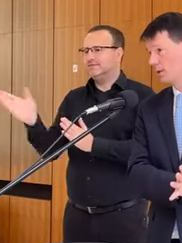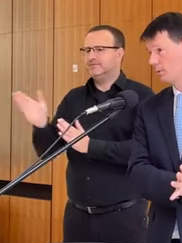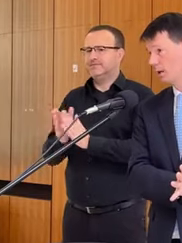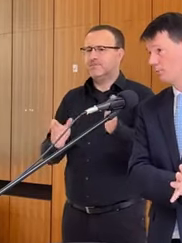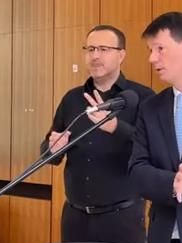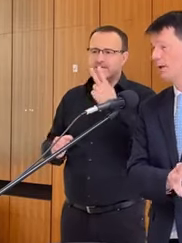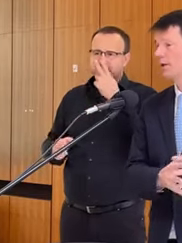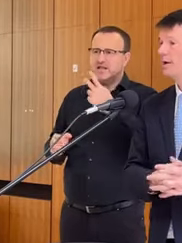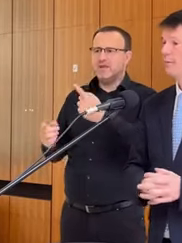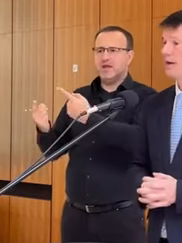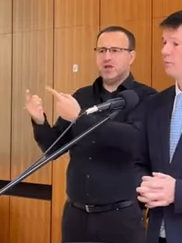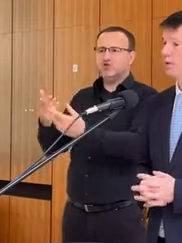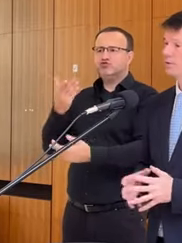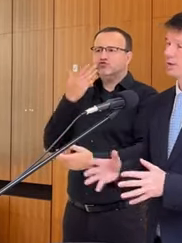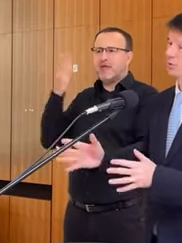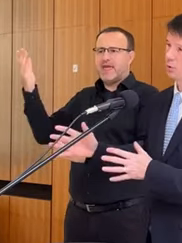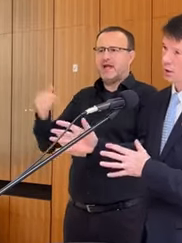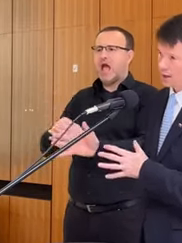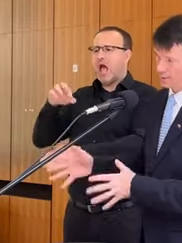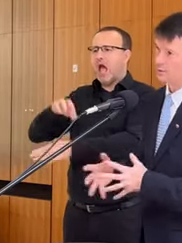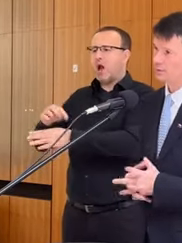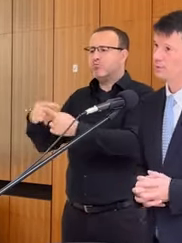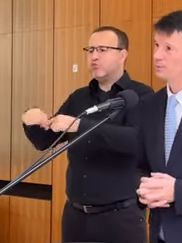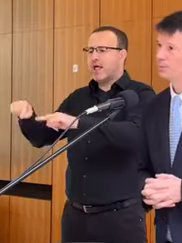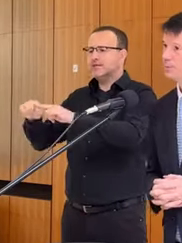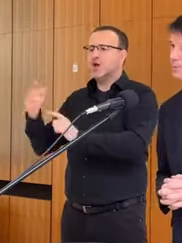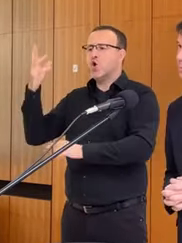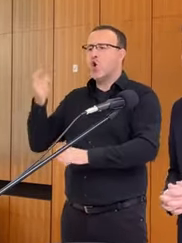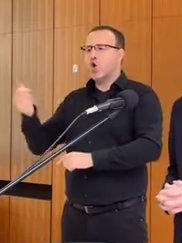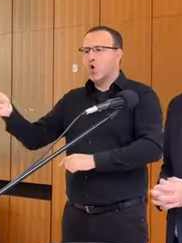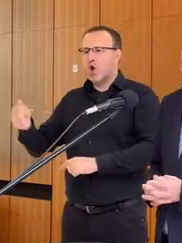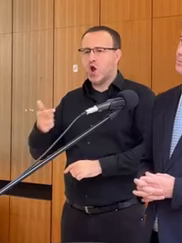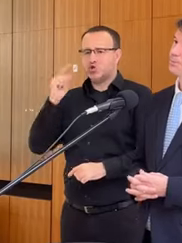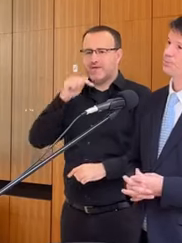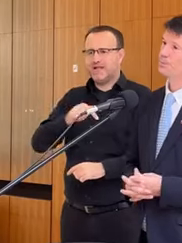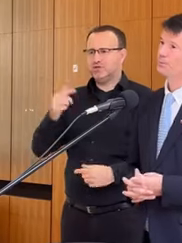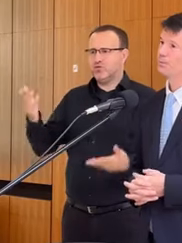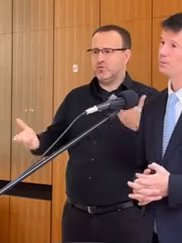dáva v Českej republike na ambulantný sektor a na Slovensku.